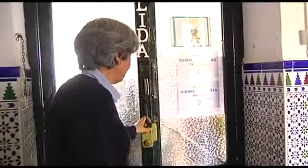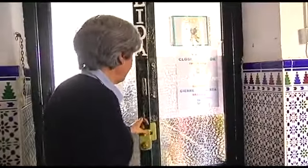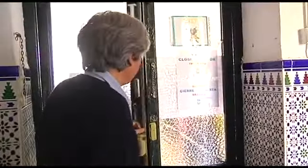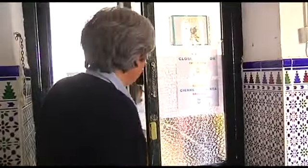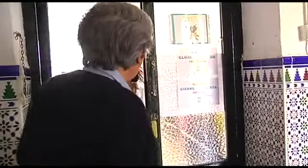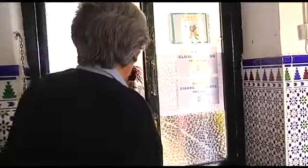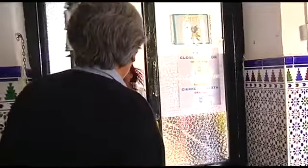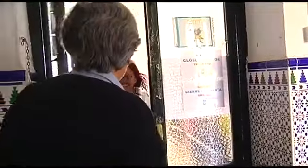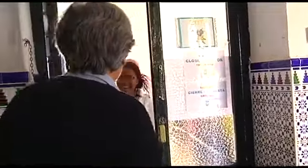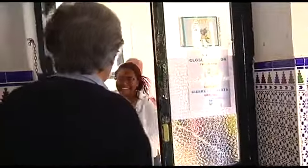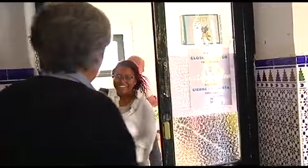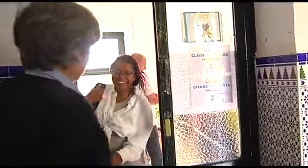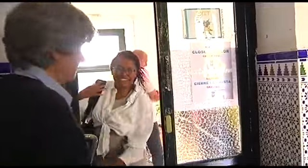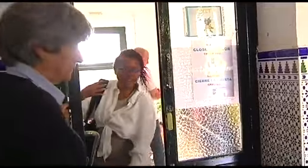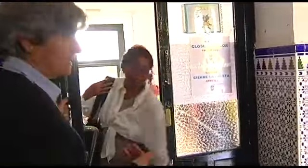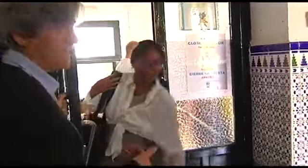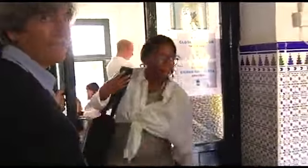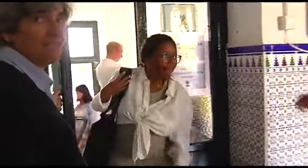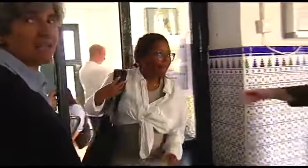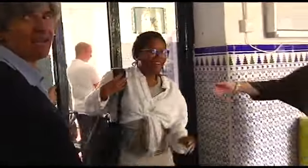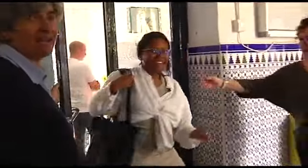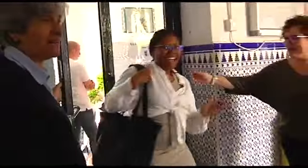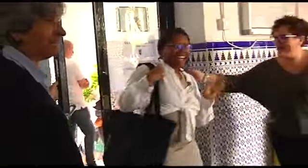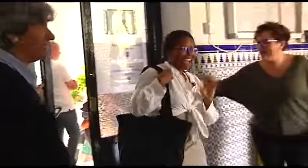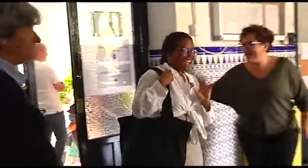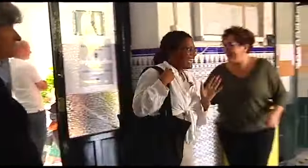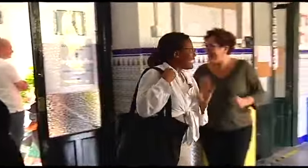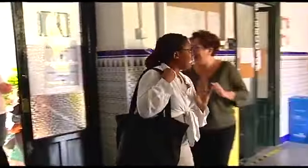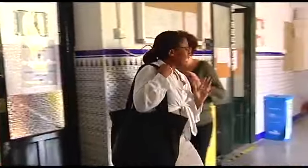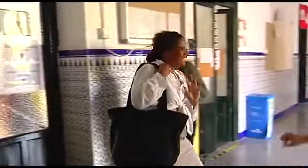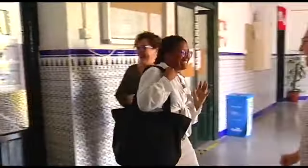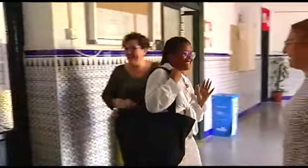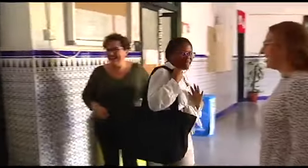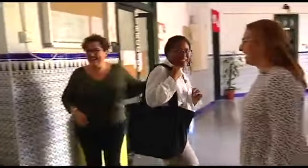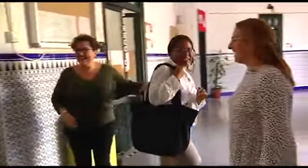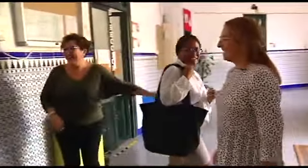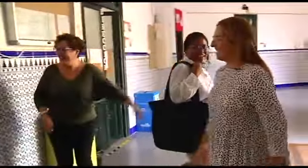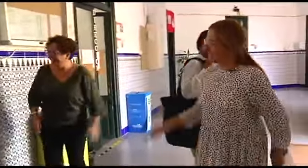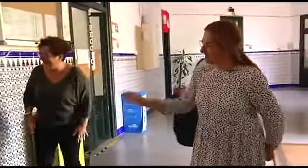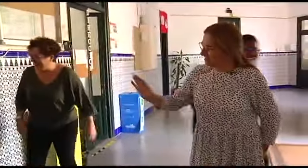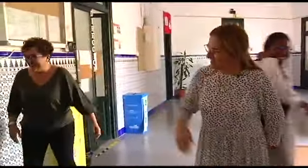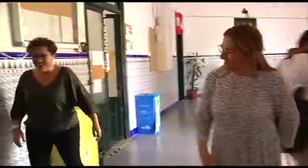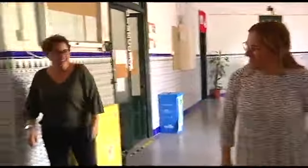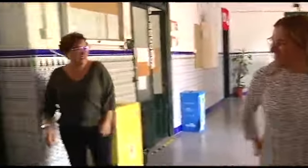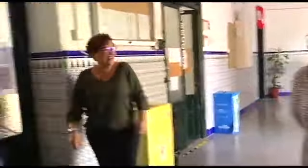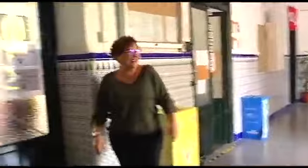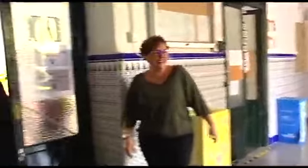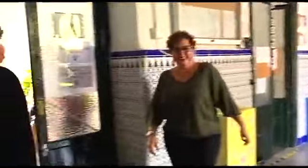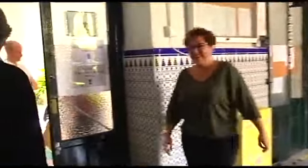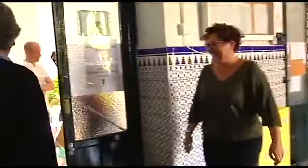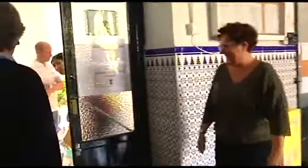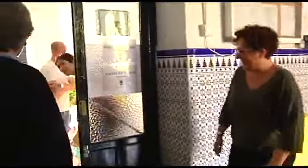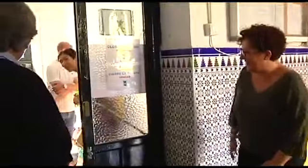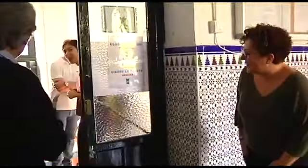El modelo de trabajo del Colegio Colón, además de admiración, ha despertado el interés de la comunidad educativa, no solo de nuestro